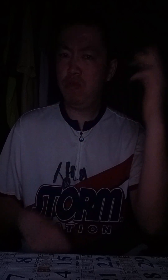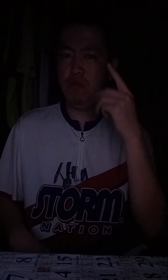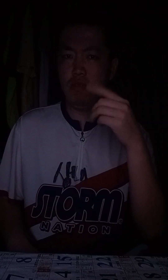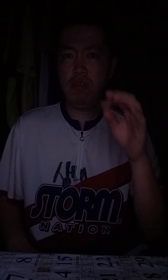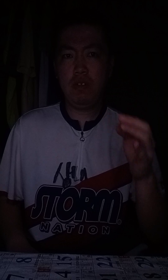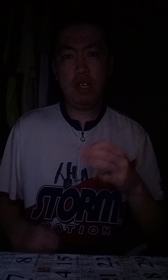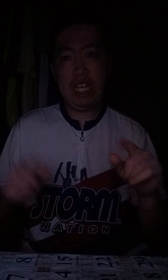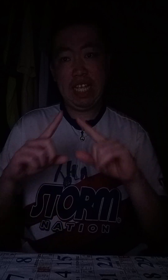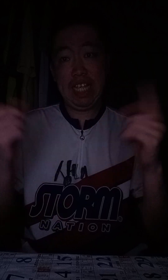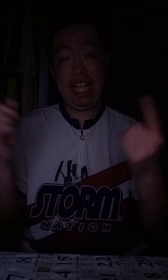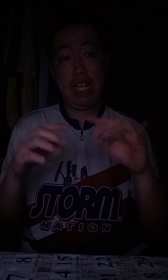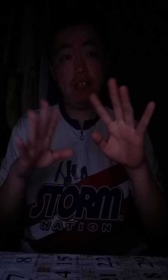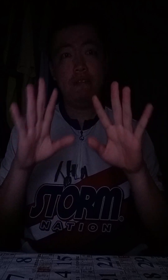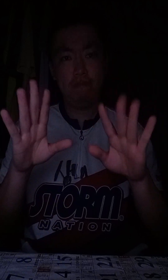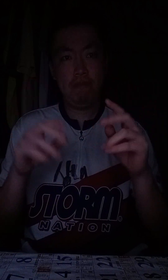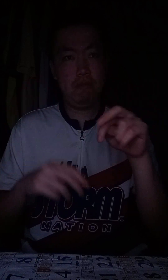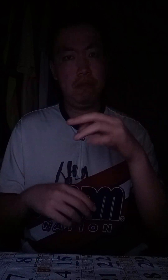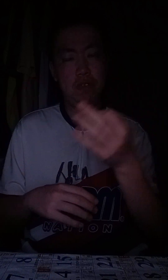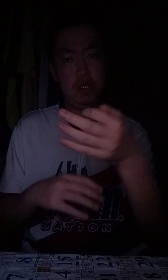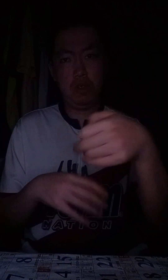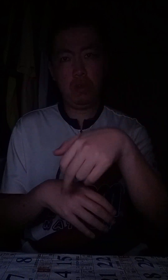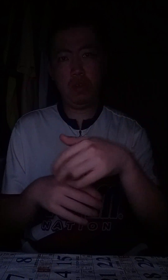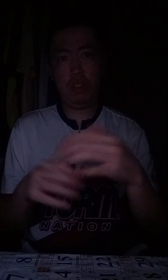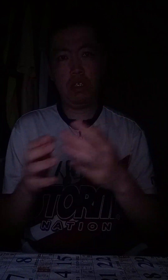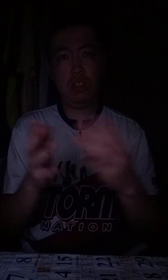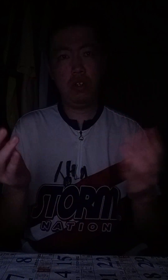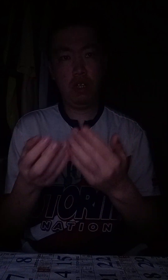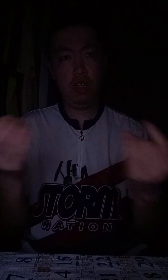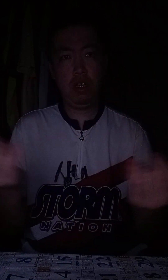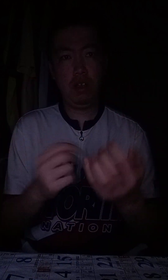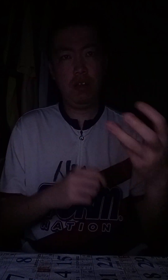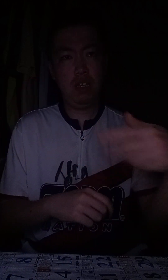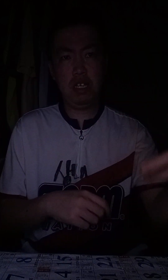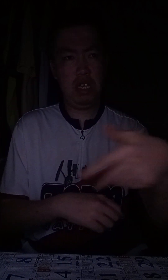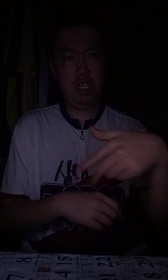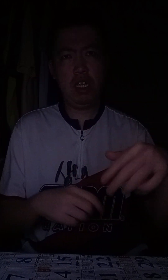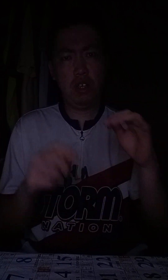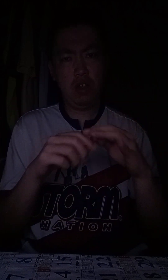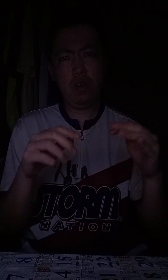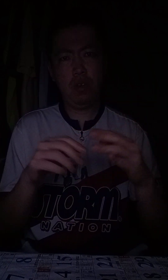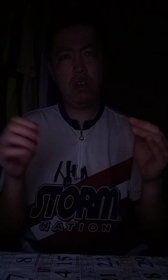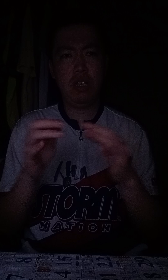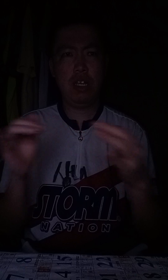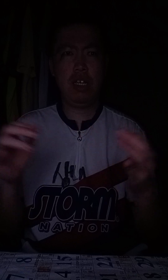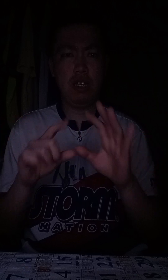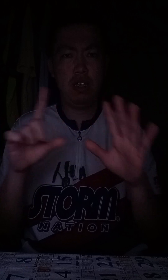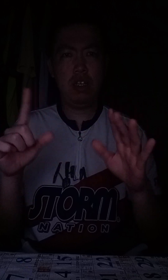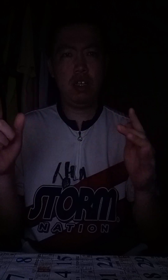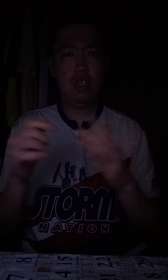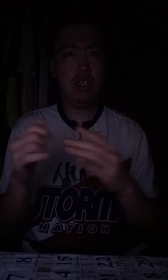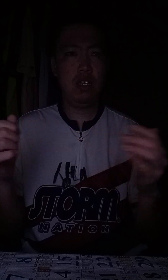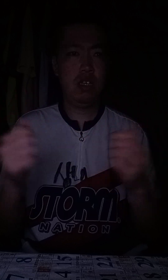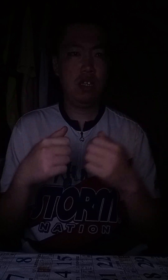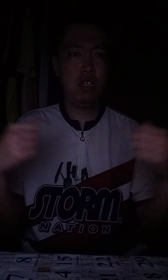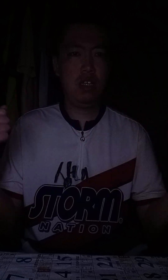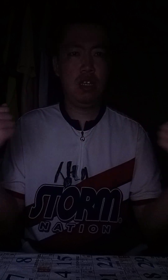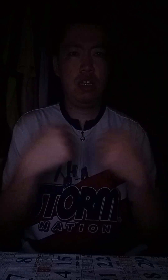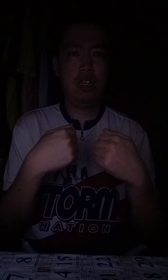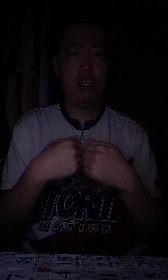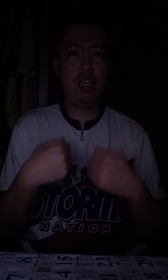오늘 낮 12시 10분쯤 서울 구로구 고척교에서 시내버스 한 대와 승용차 7대가 잇따라 부딪혔습니다.